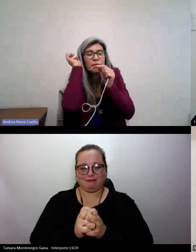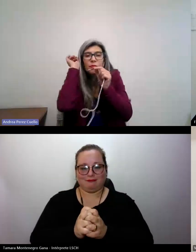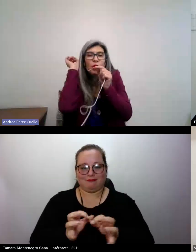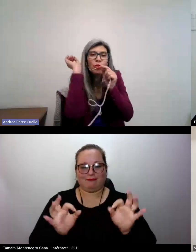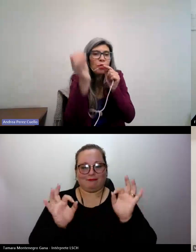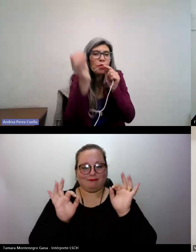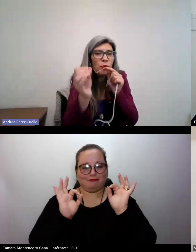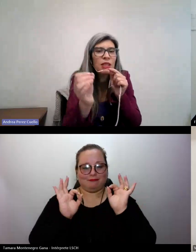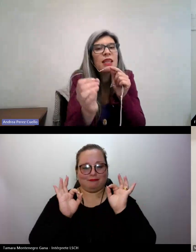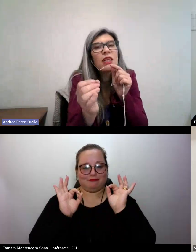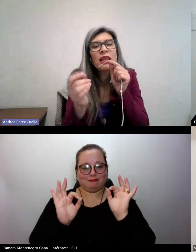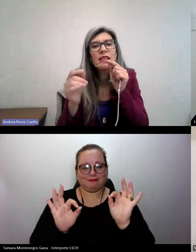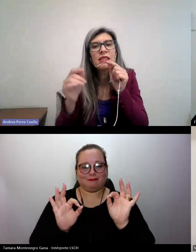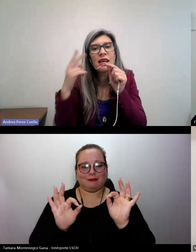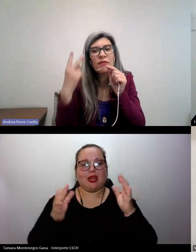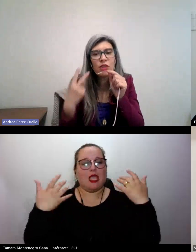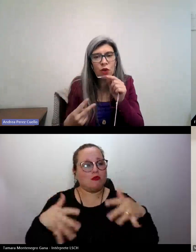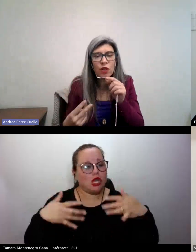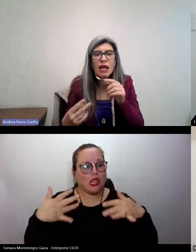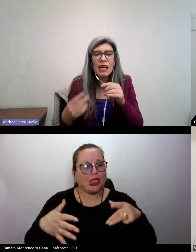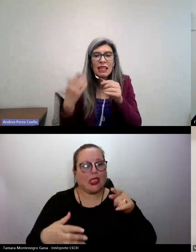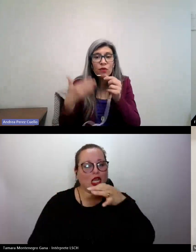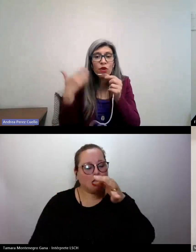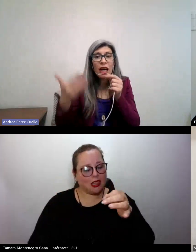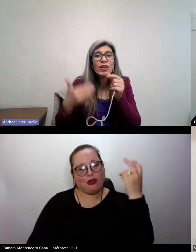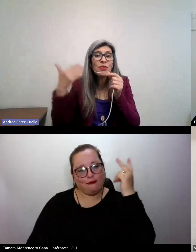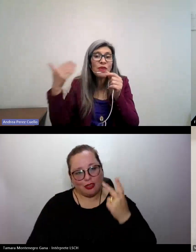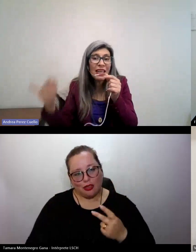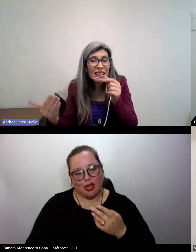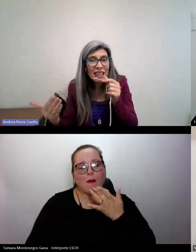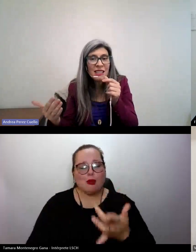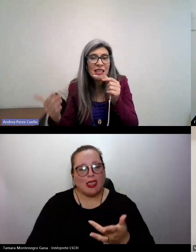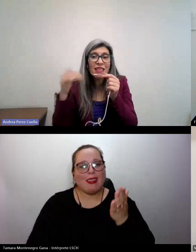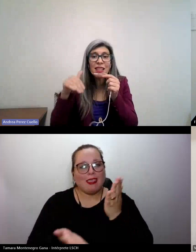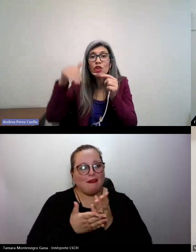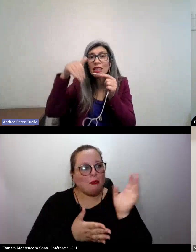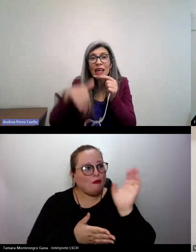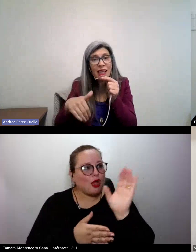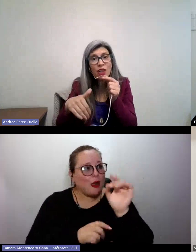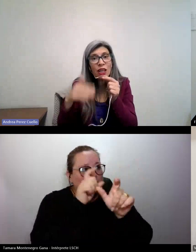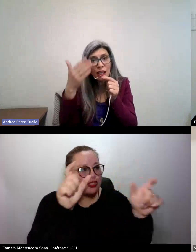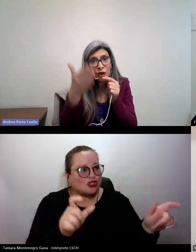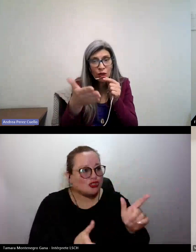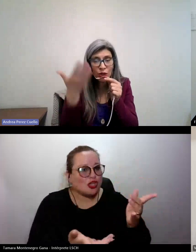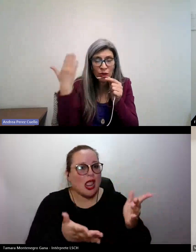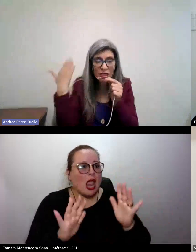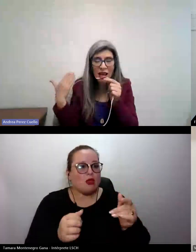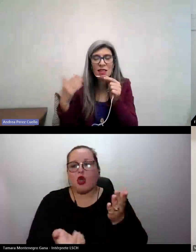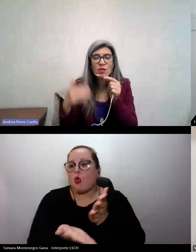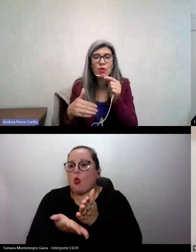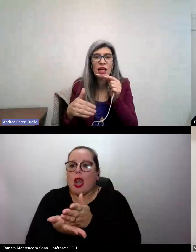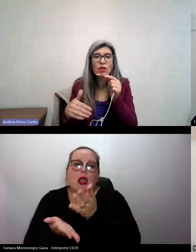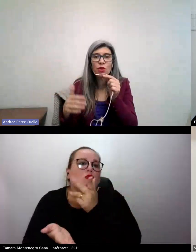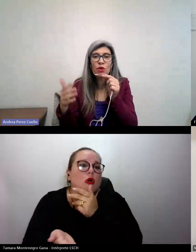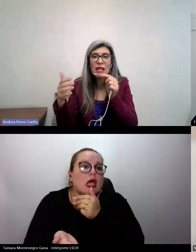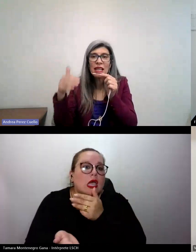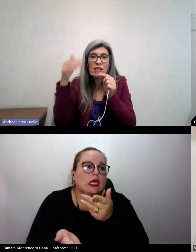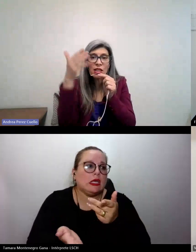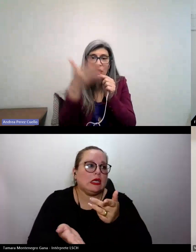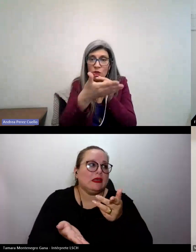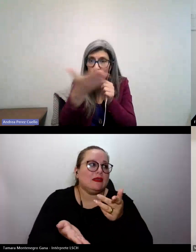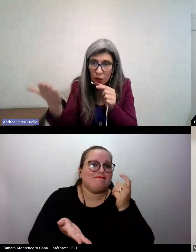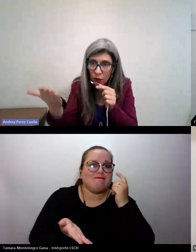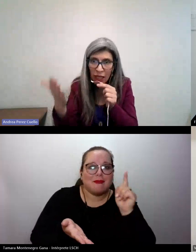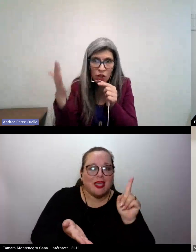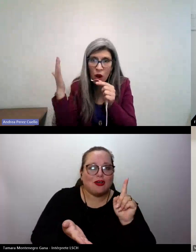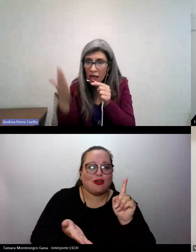Y muy, muy, muy importante lo que dices, Victoria, el ir buscando referentes, a veces no están en el colegio, lo que tú decías hace un rato, es